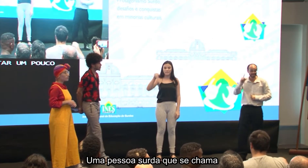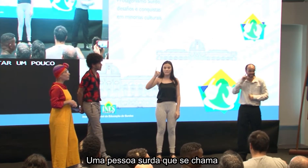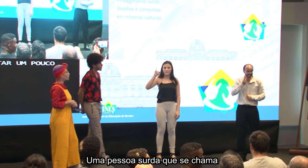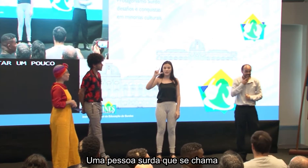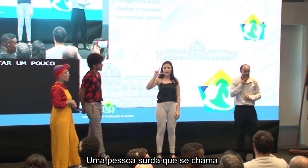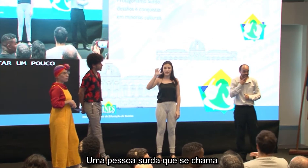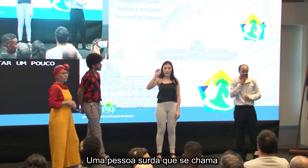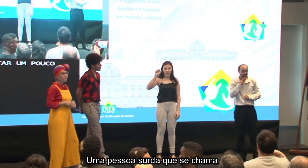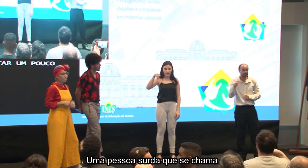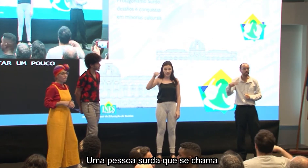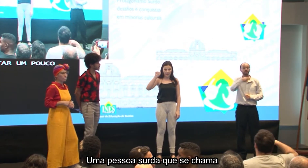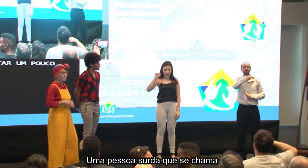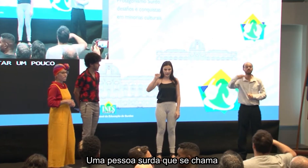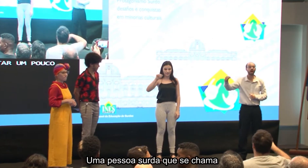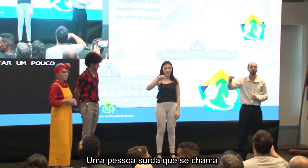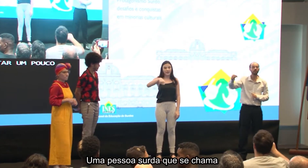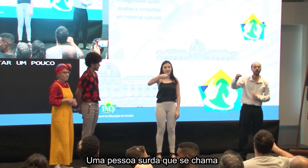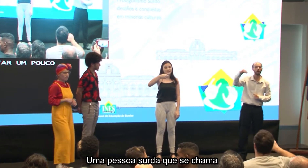Uma pessoa surda que se chama